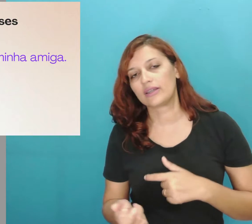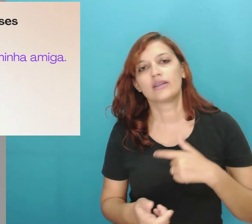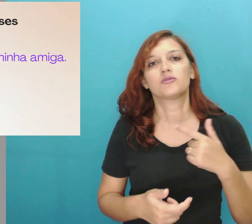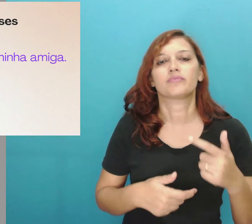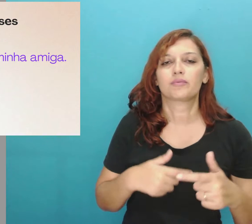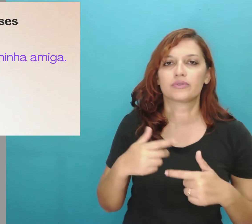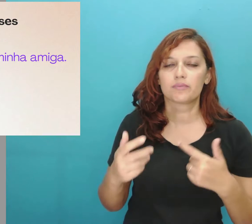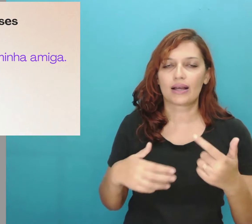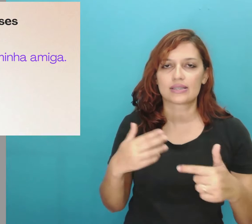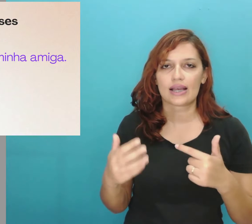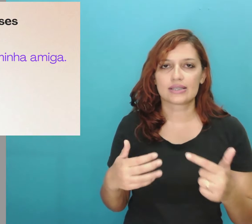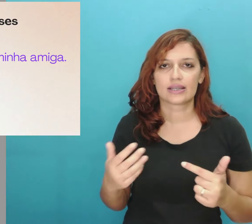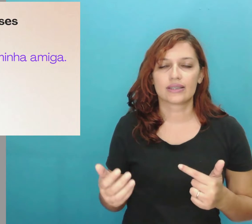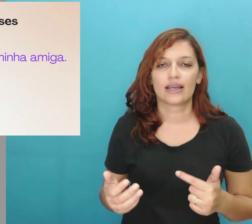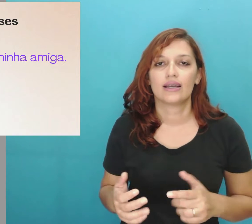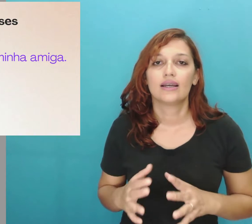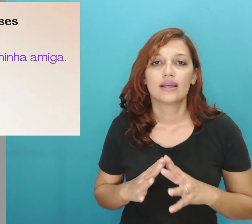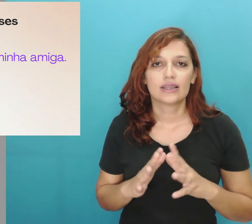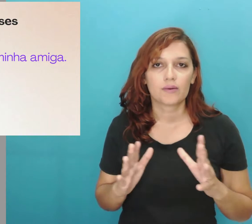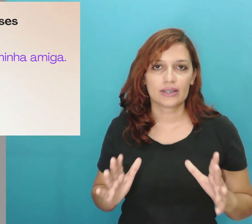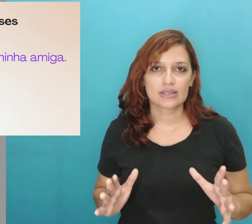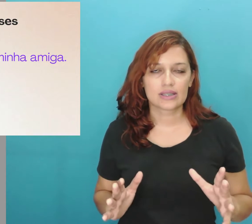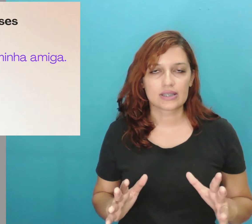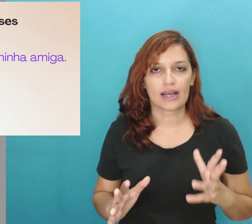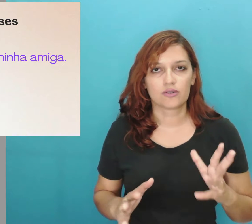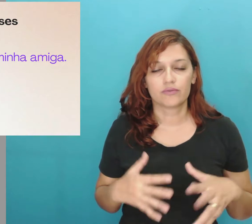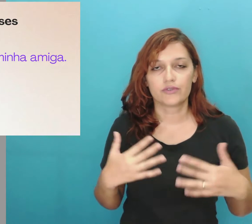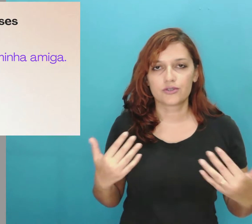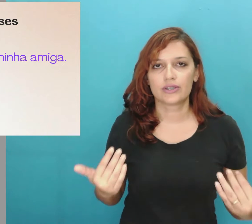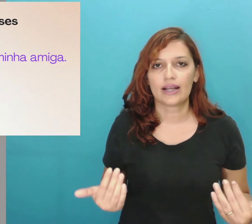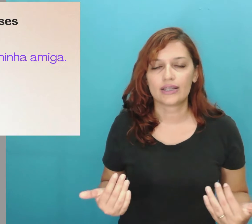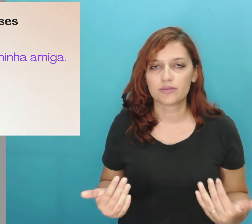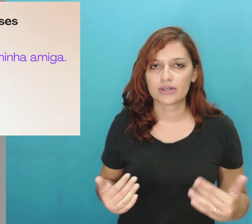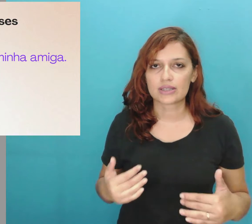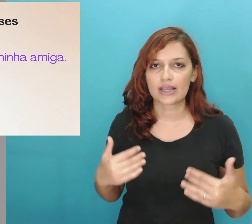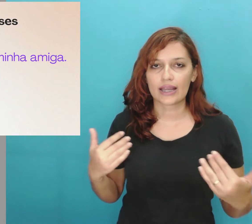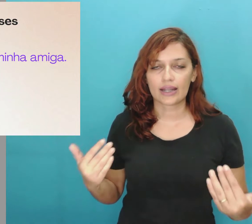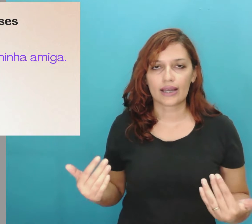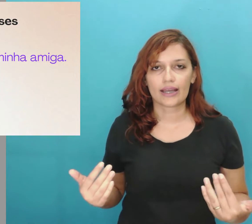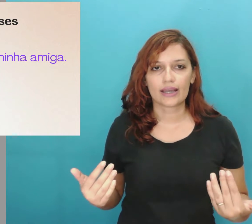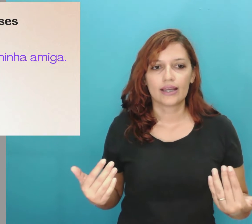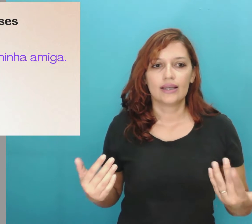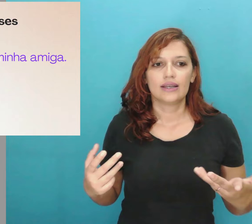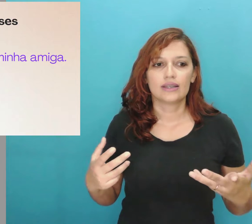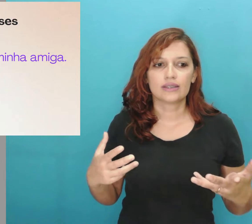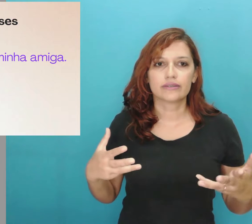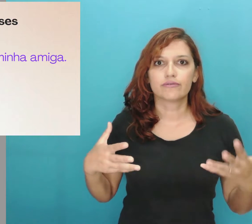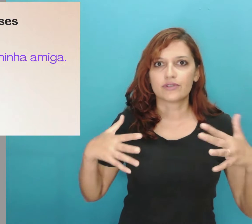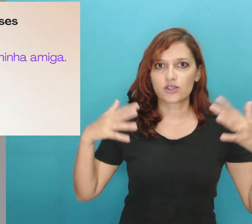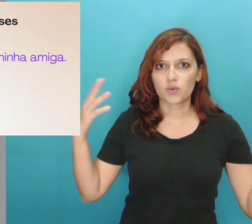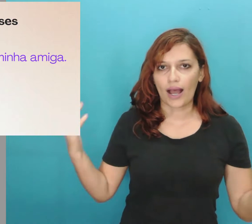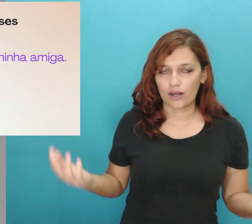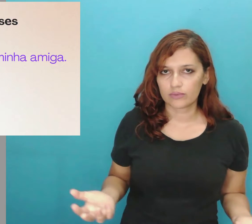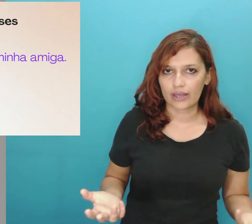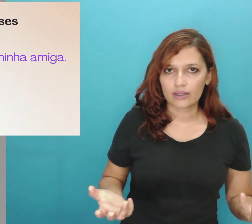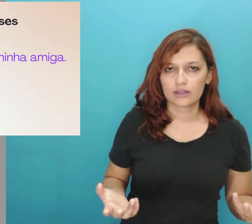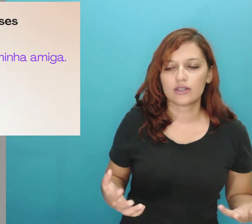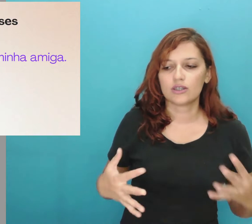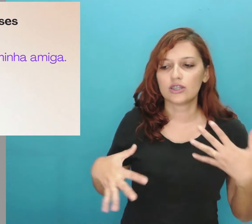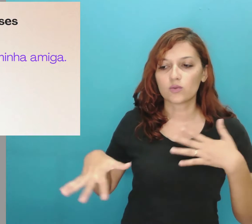artigo para poder passar essa ideia, não é necessário. Visto que a Libras ela é visual, né? E usa